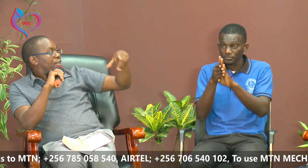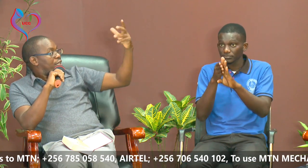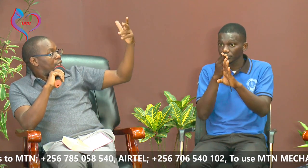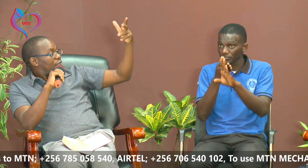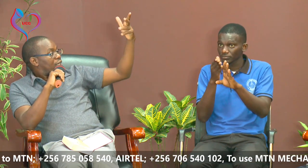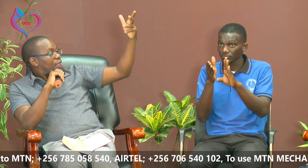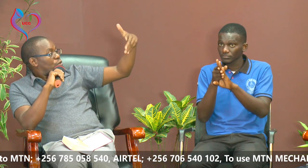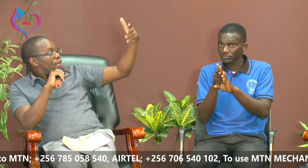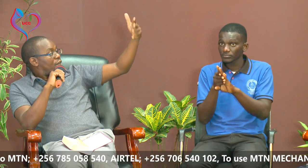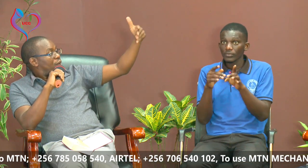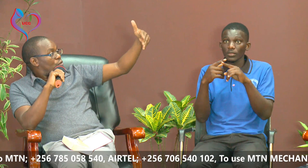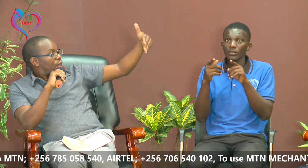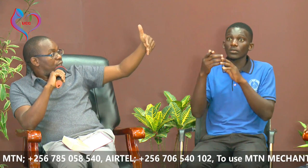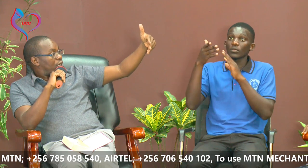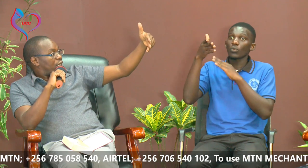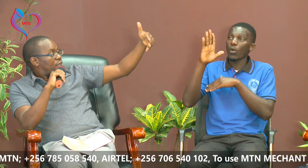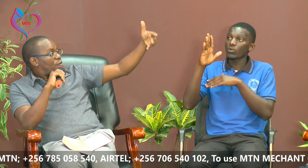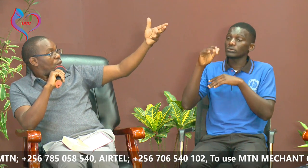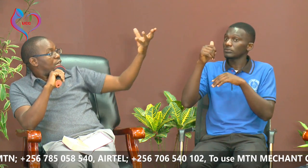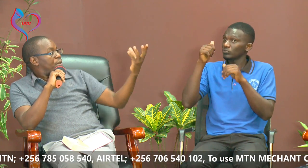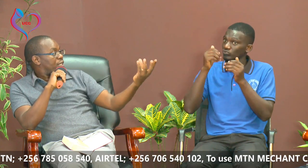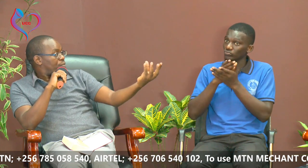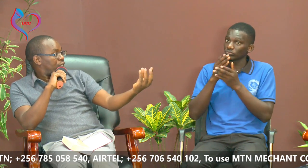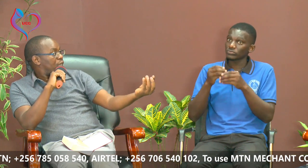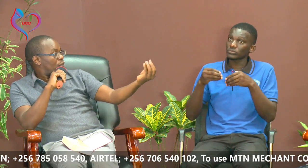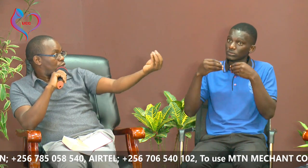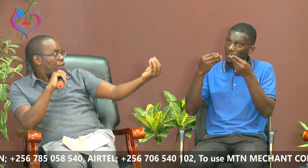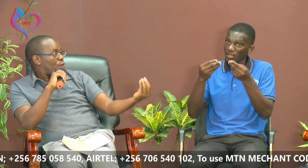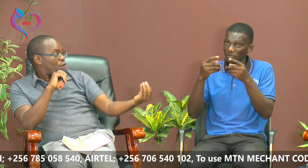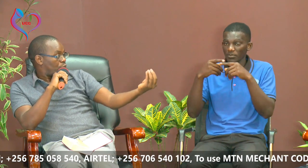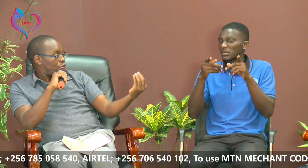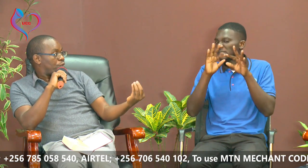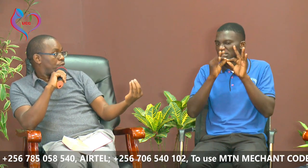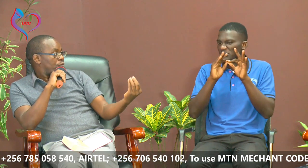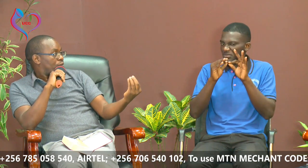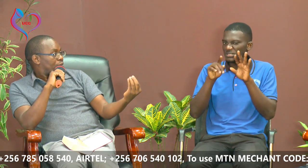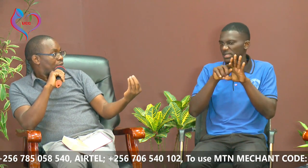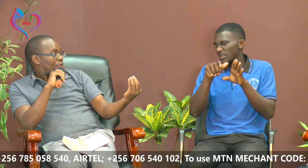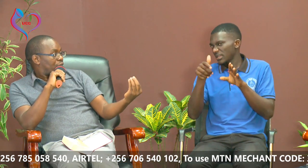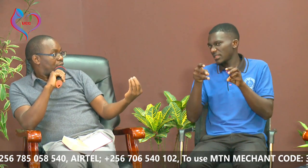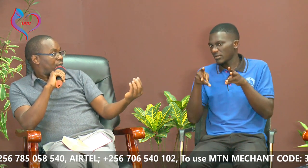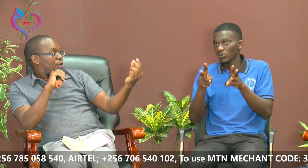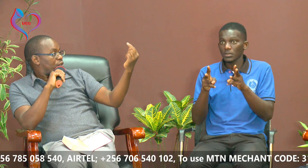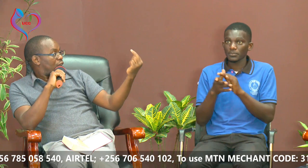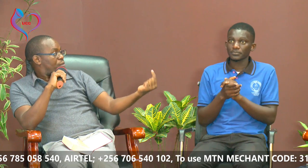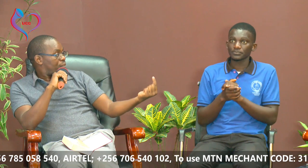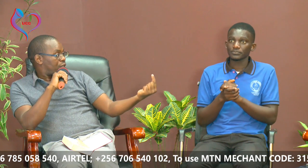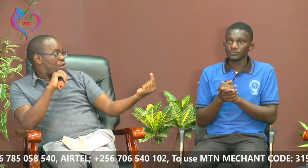yi Katonda yabamuwadde ndakubaka yabi interpretingira mu Katonda woyo omutono. Ntegedde kati bakosa Hammurabi's